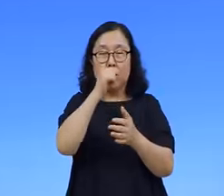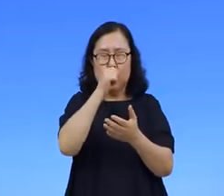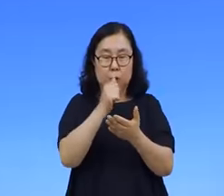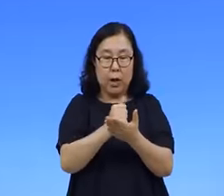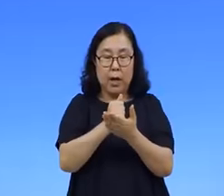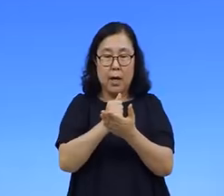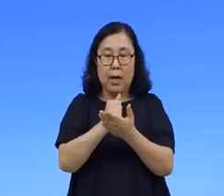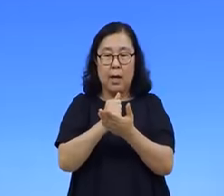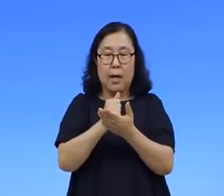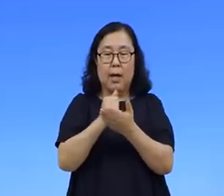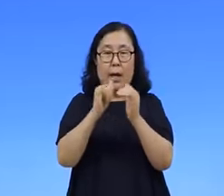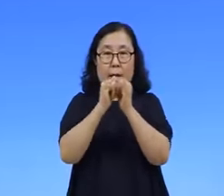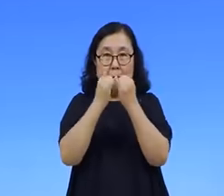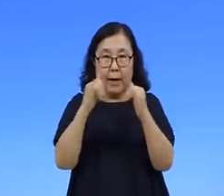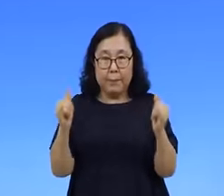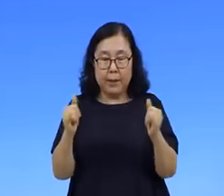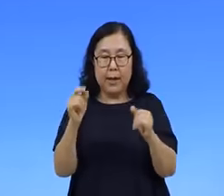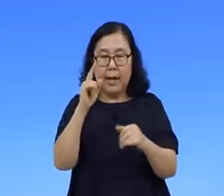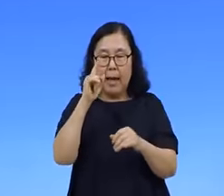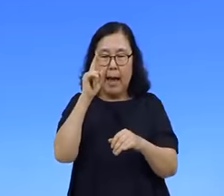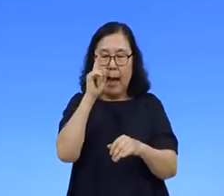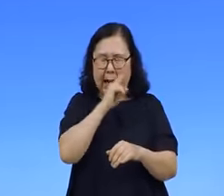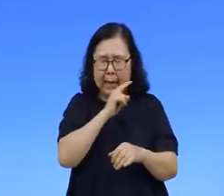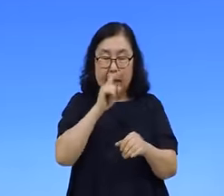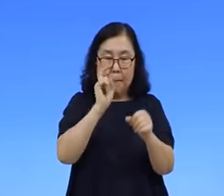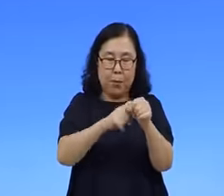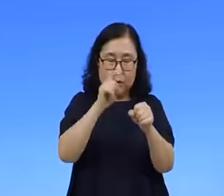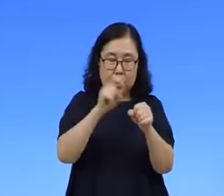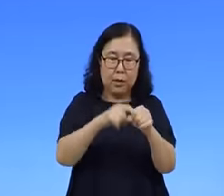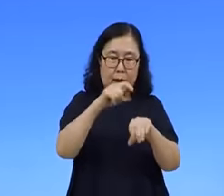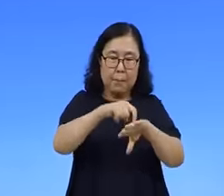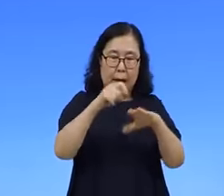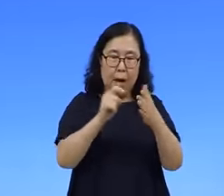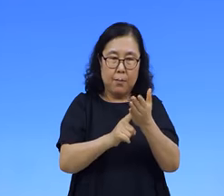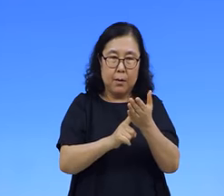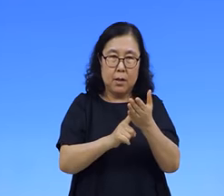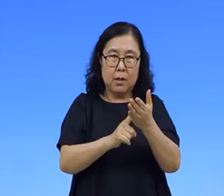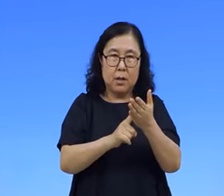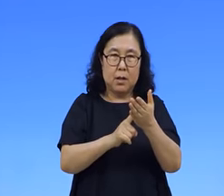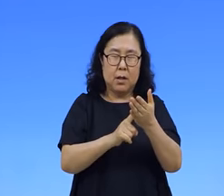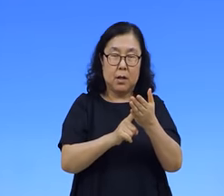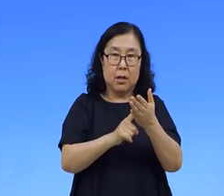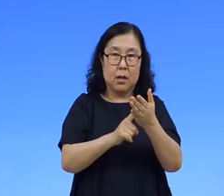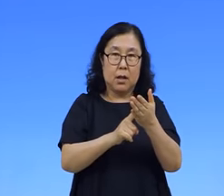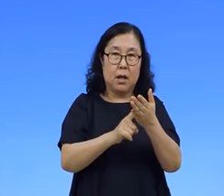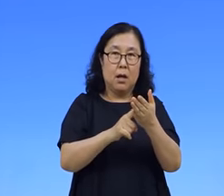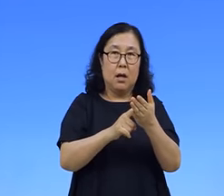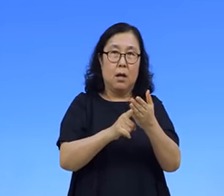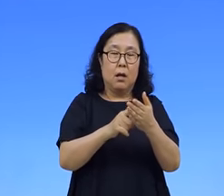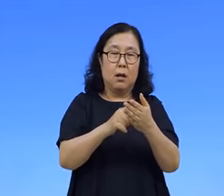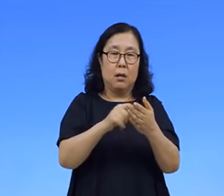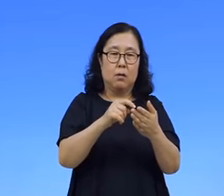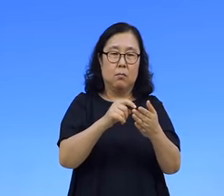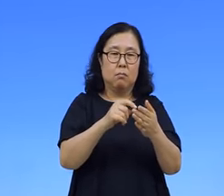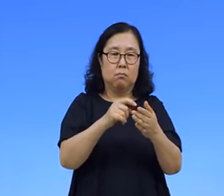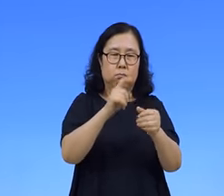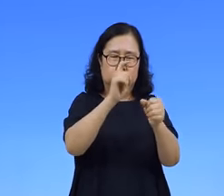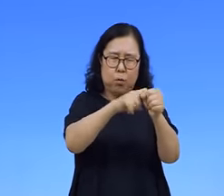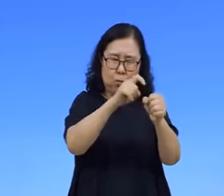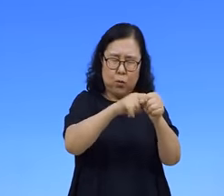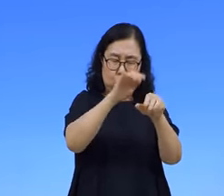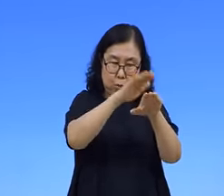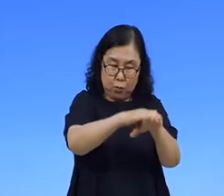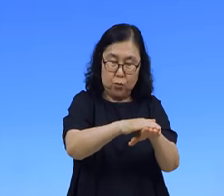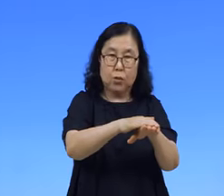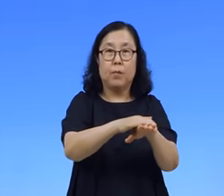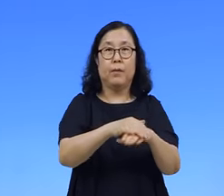그 죄의 대상들 또는 악한 목적들의 마음을 고정시키는 것입니다. 이게 무슨 의미인가 하면요, 이런 내용을